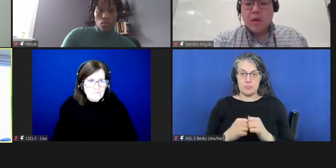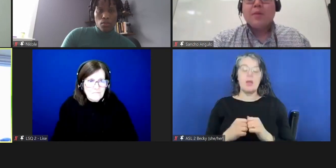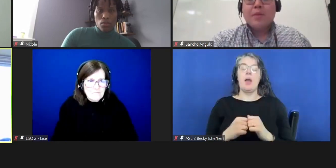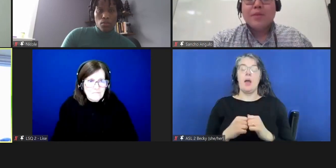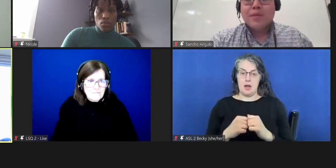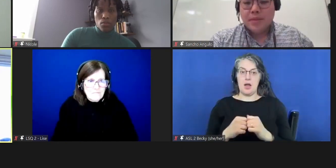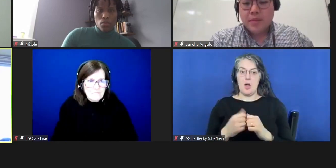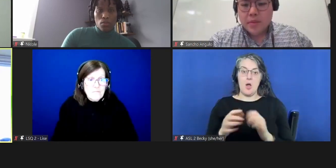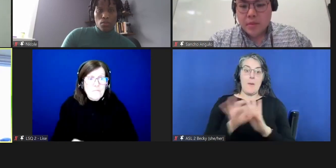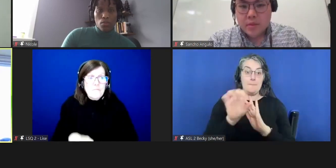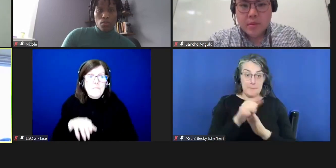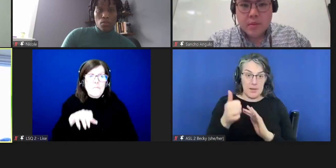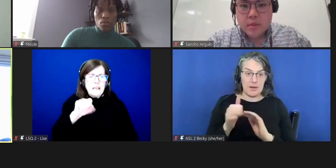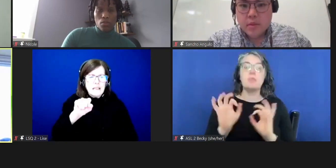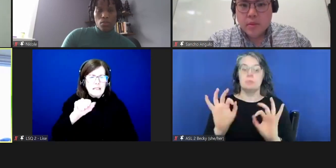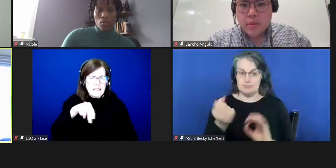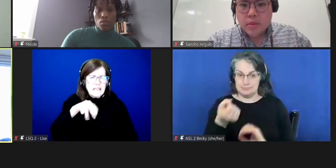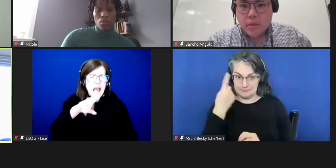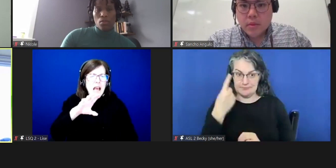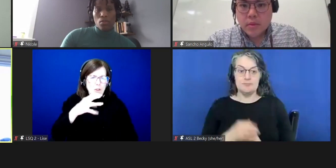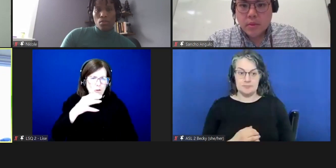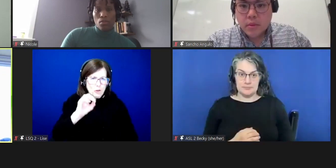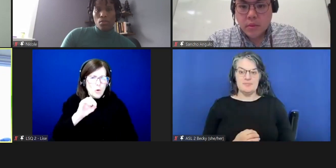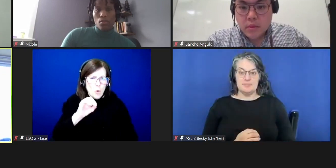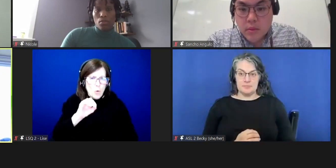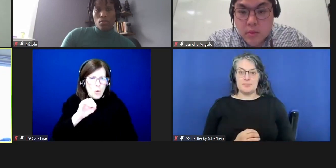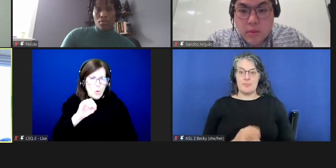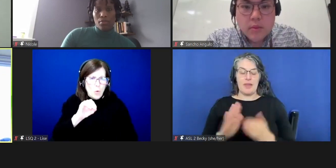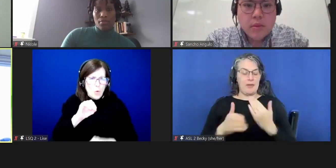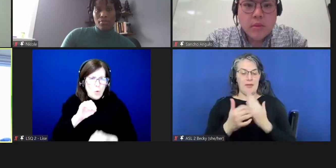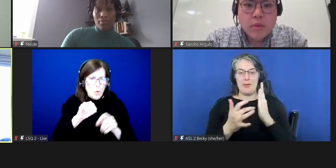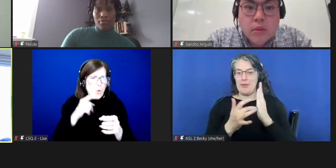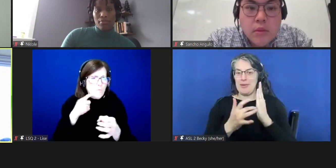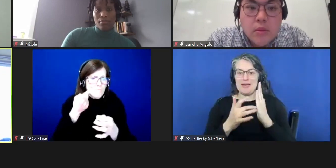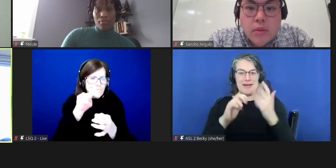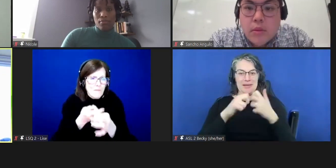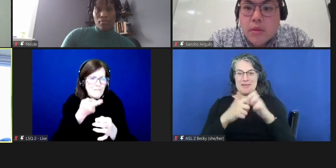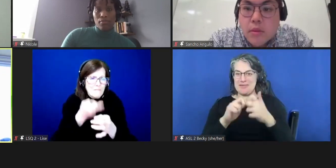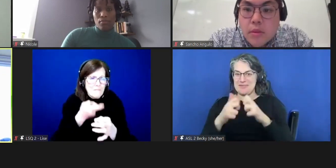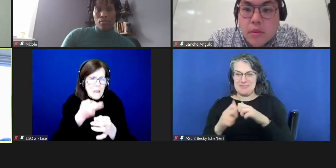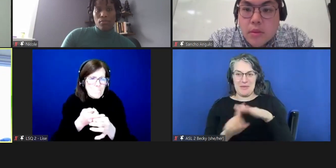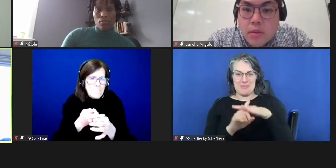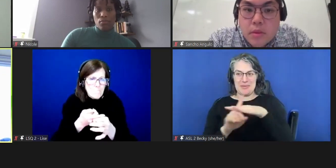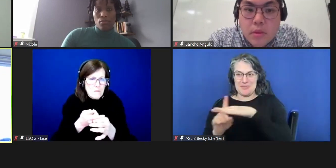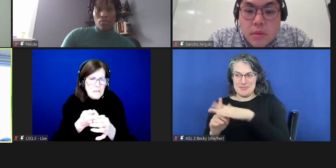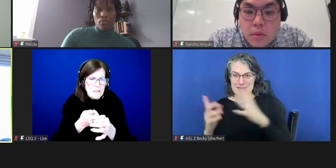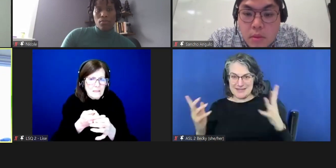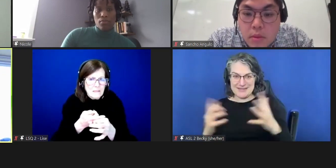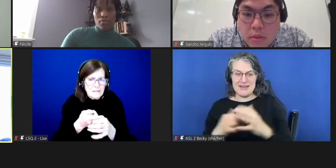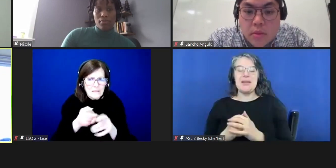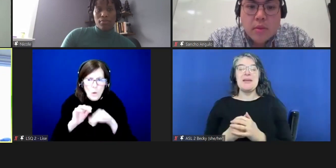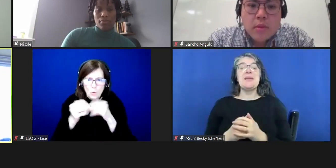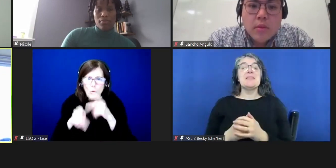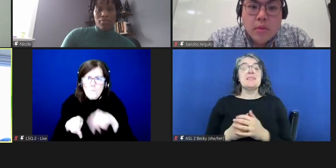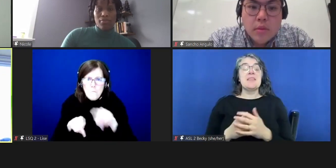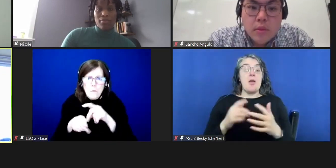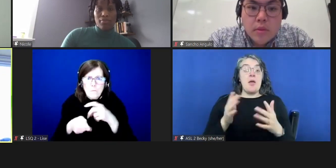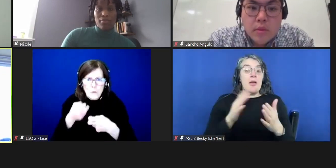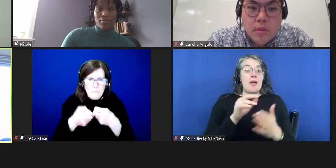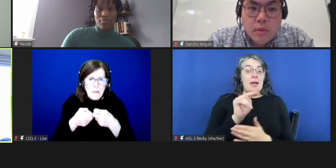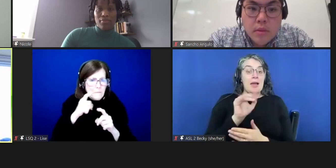Sancho, ça va? Tu es en sourdine, Sancho. Nous avons tous des problèmes techniques. Passons à